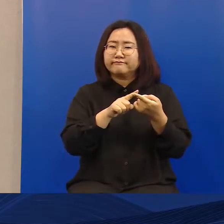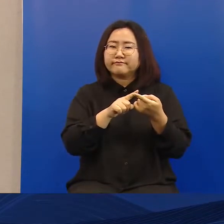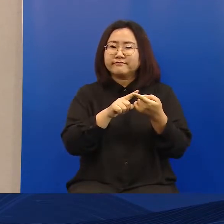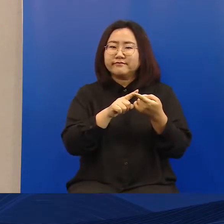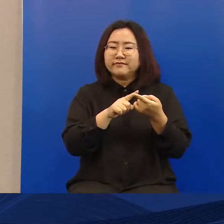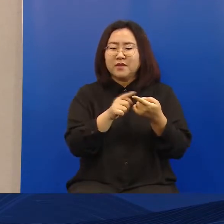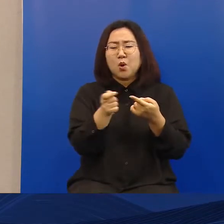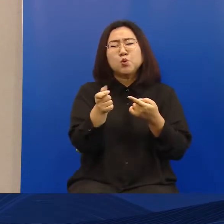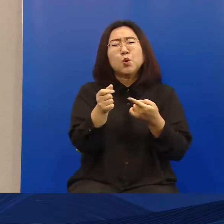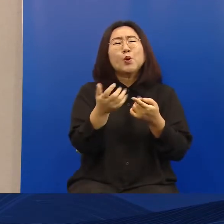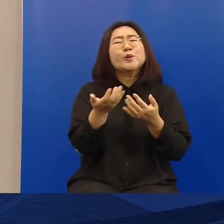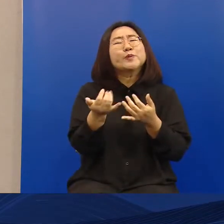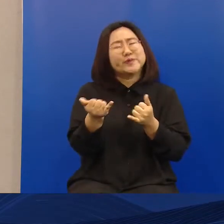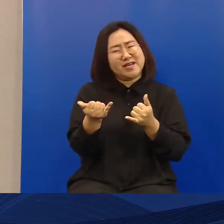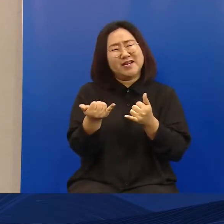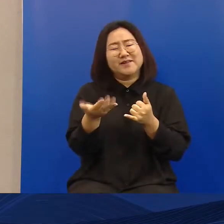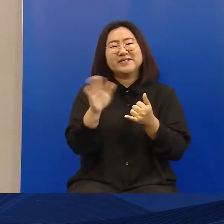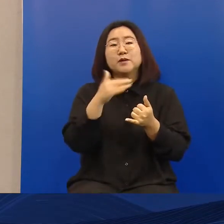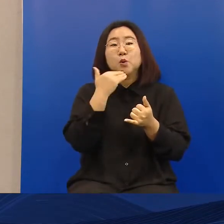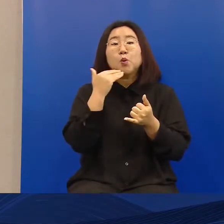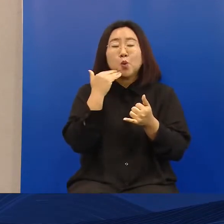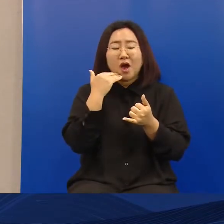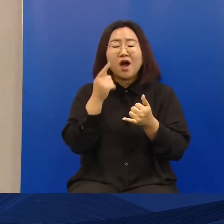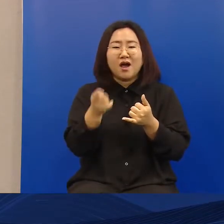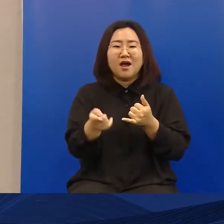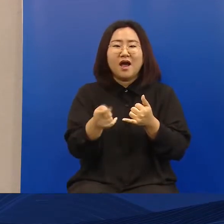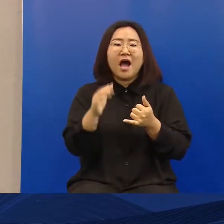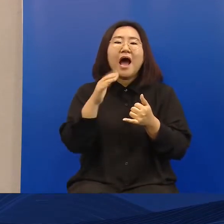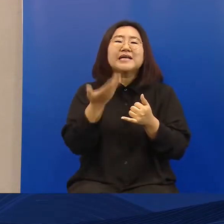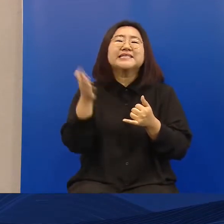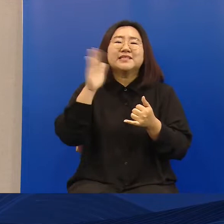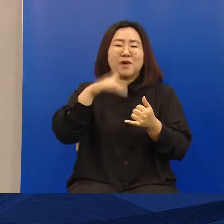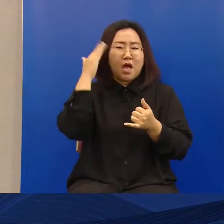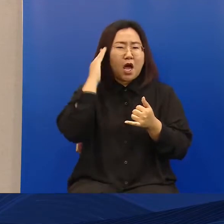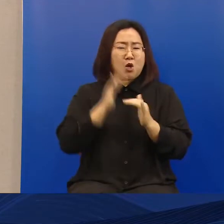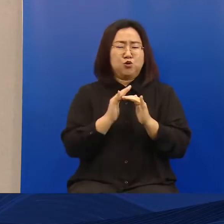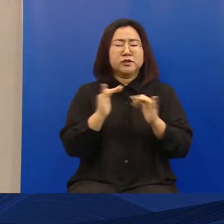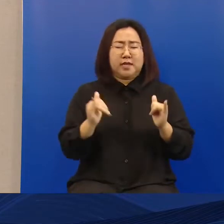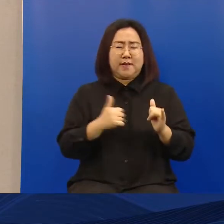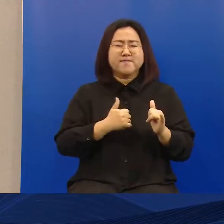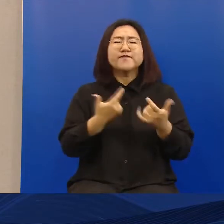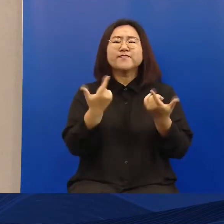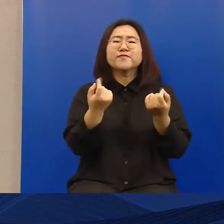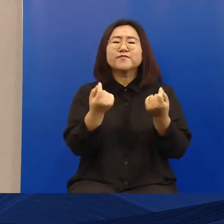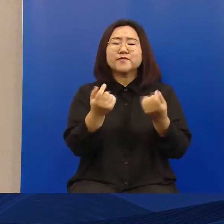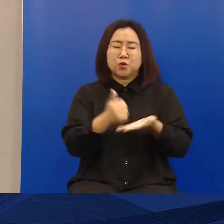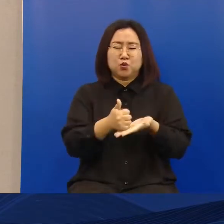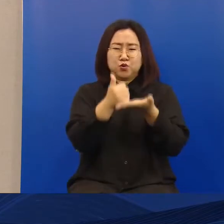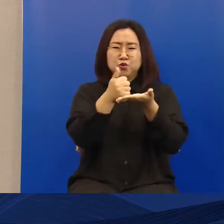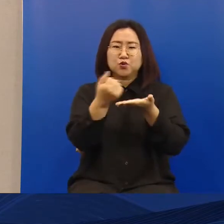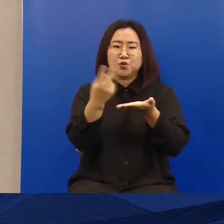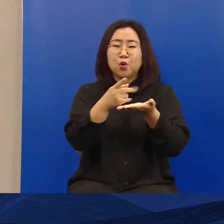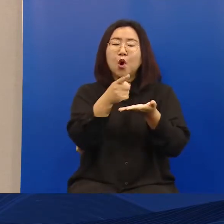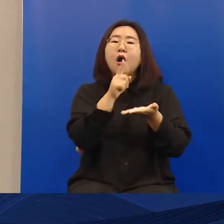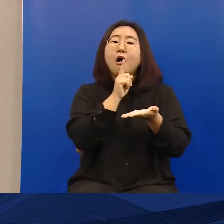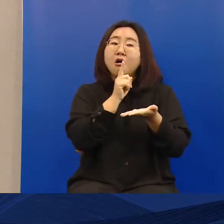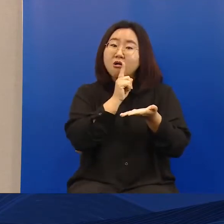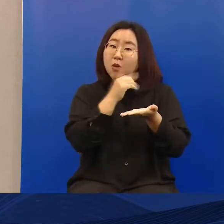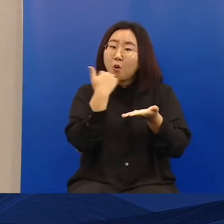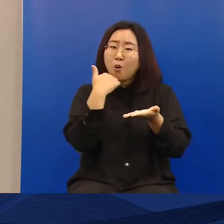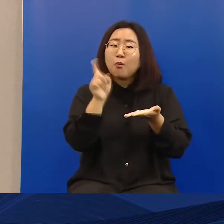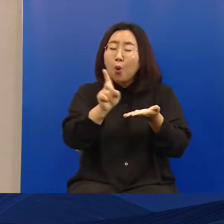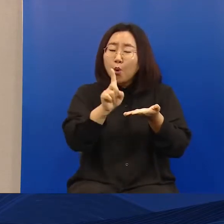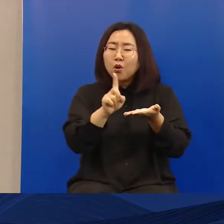소수의 사람들이긴 하지만 한 국가의 국민의 일원으로서 존중하면서 그들의 언어인